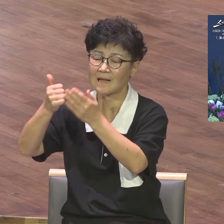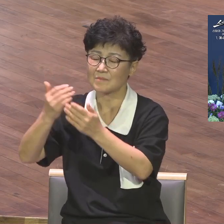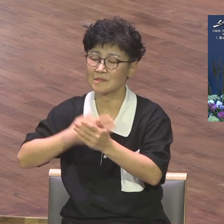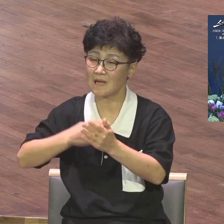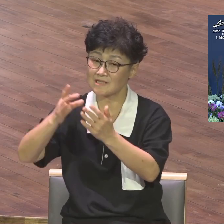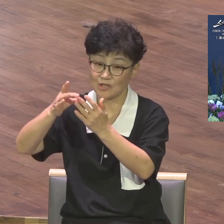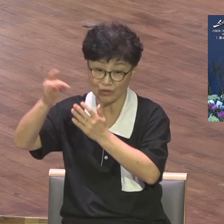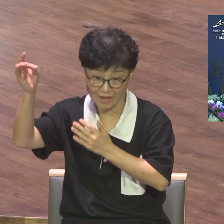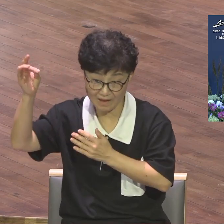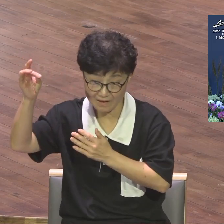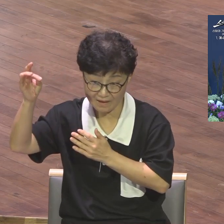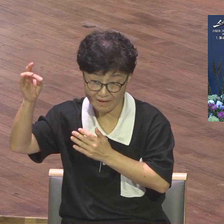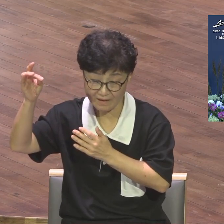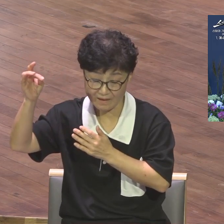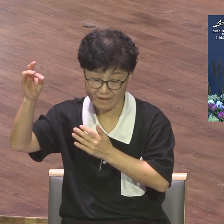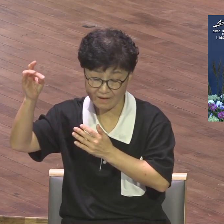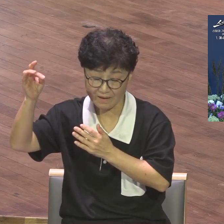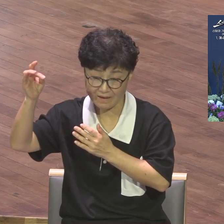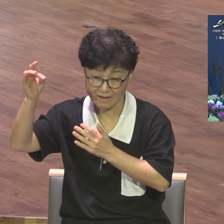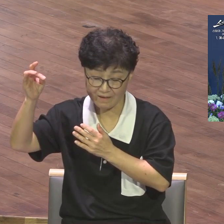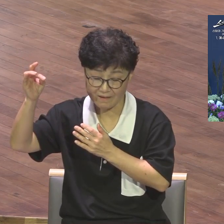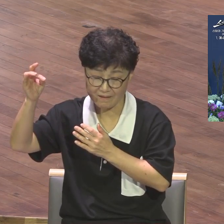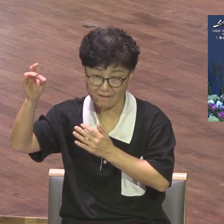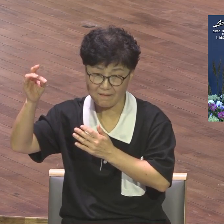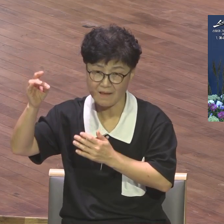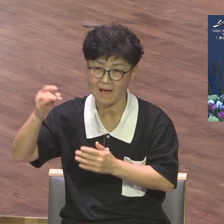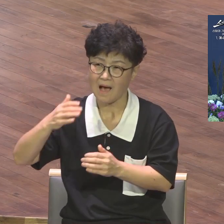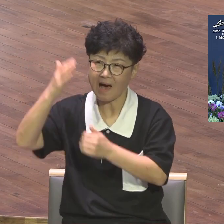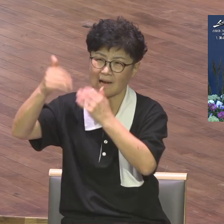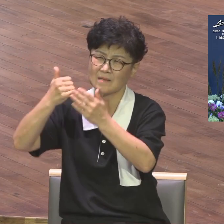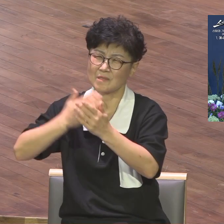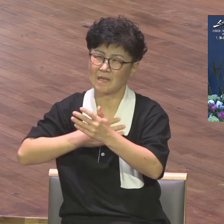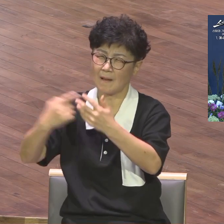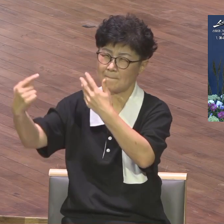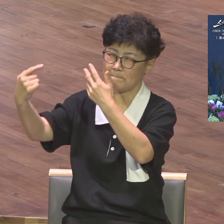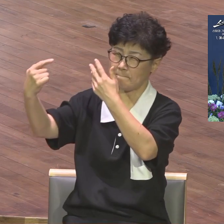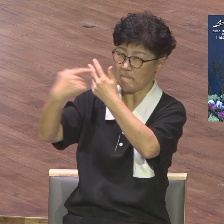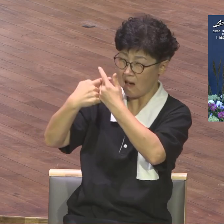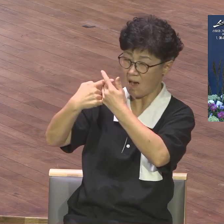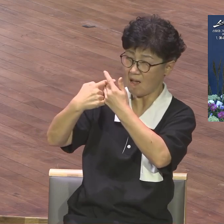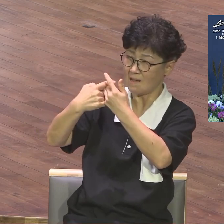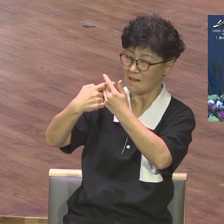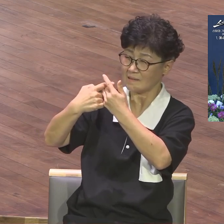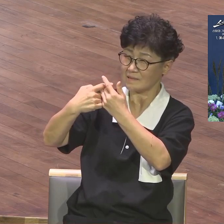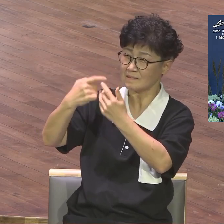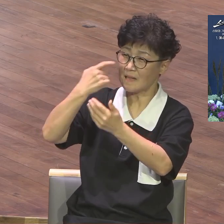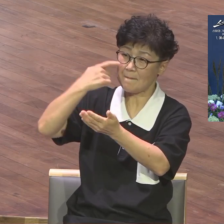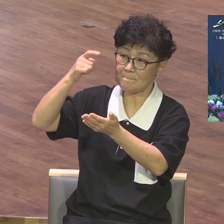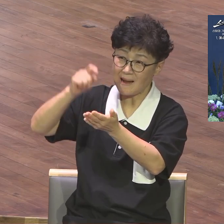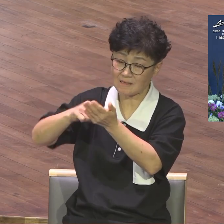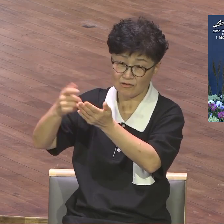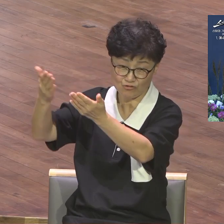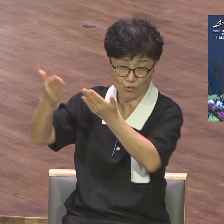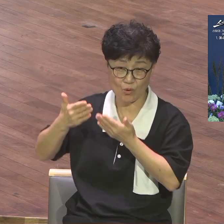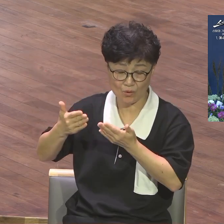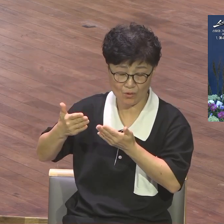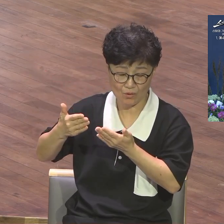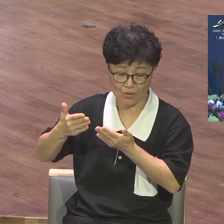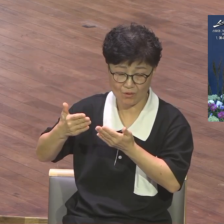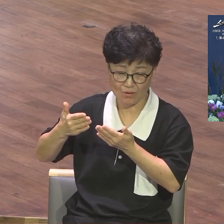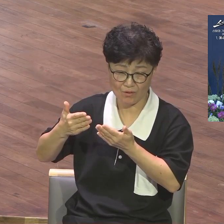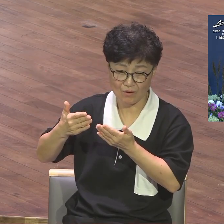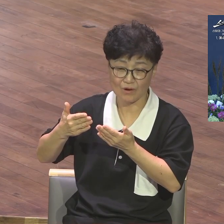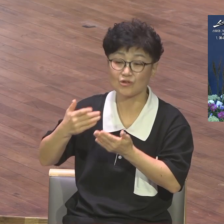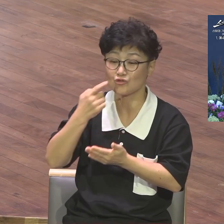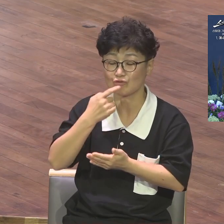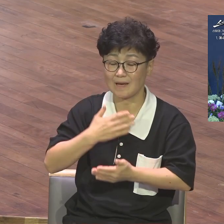못했습니다. 뭔가 내가 하나님을 발견해야 된다는 종교성이 너무 많은 거예요. 근데 매주 안 발견돼요. 그리고 목사님과